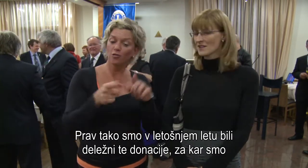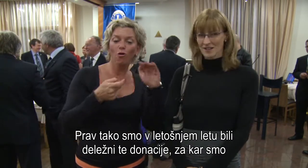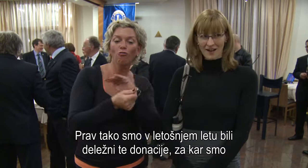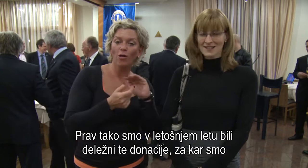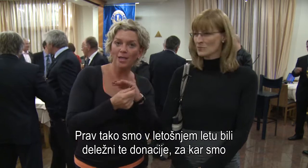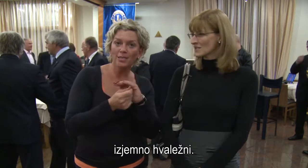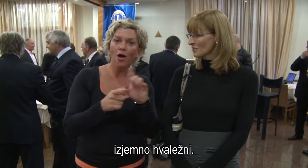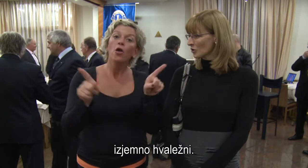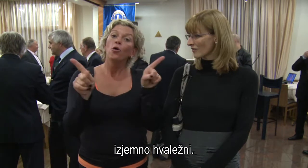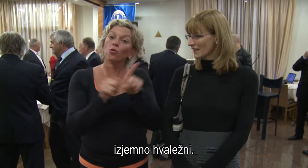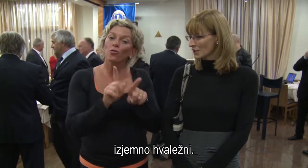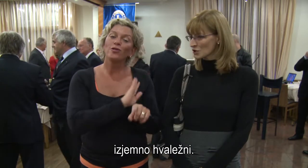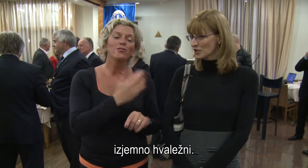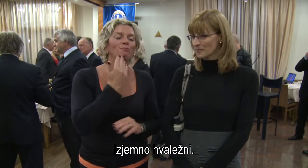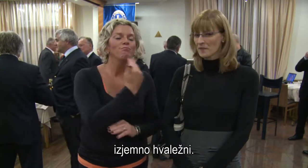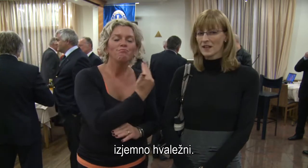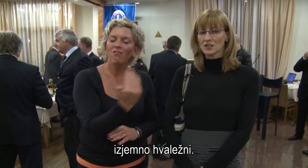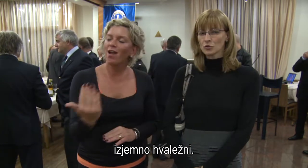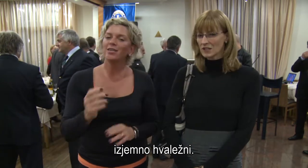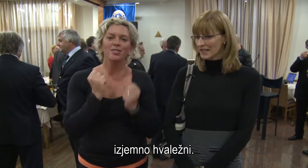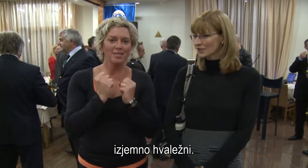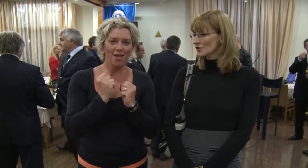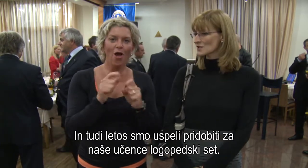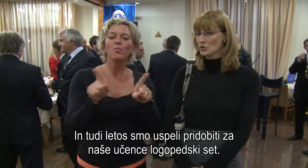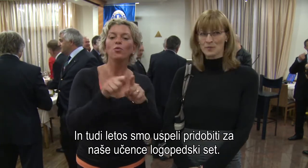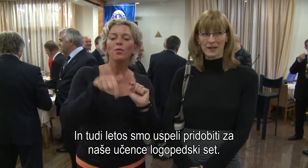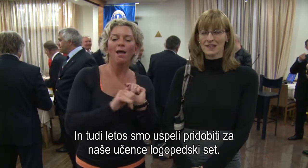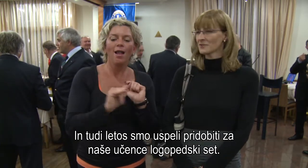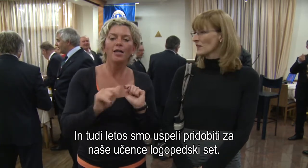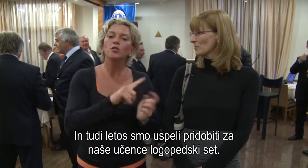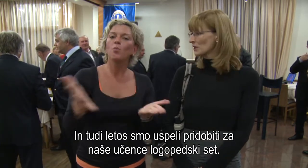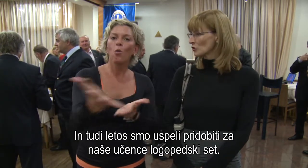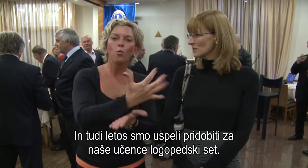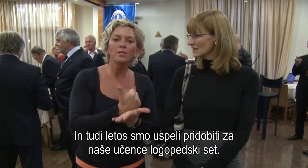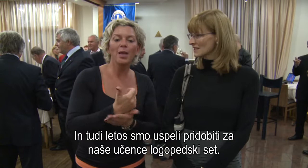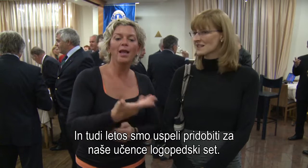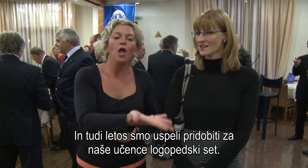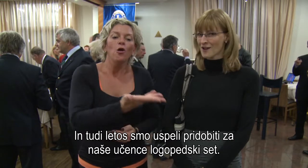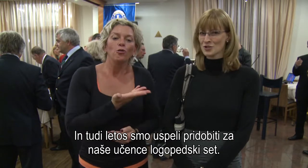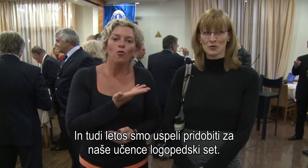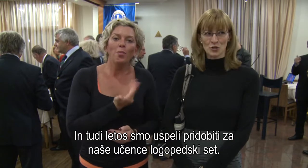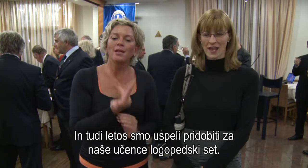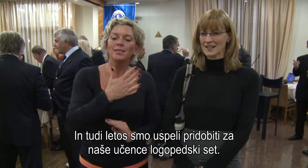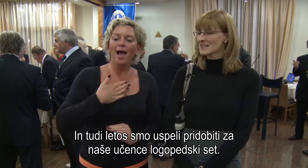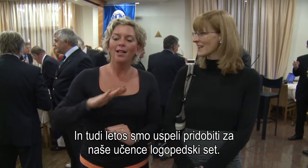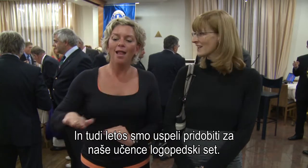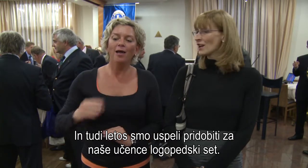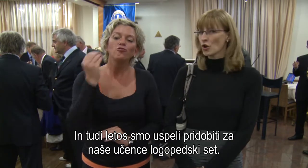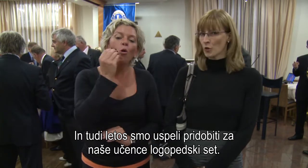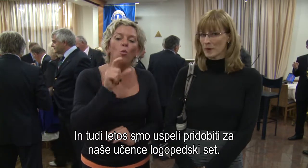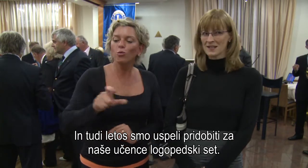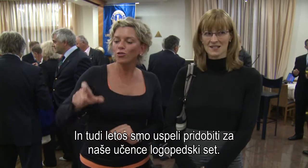donacije, za kar smo izjemno hvaležni. In tudi letos smo uspeli pridobiti za naše